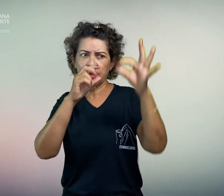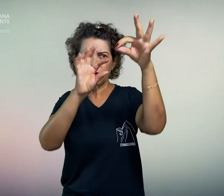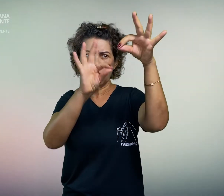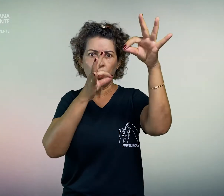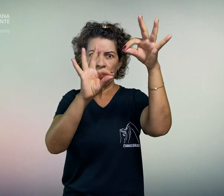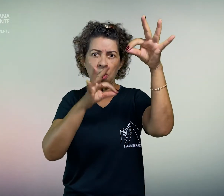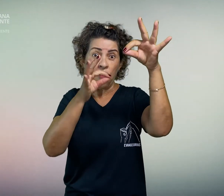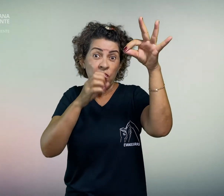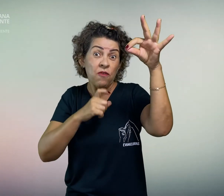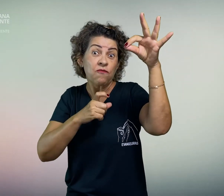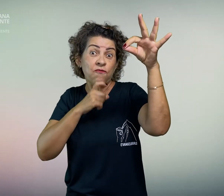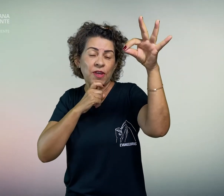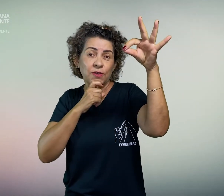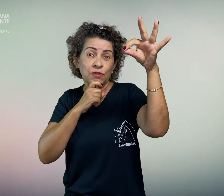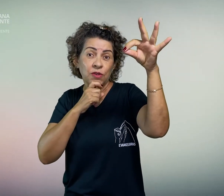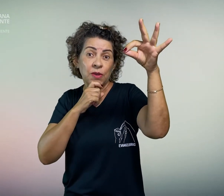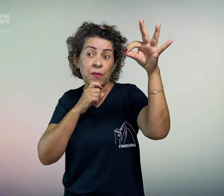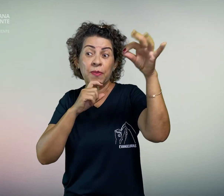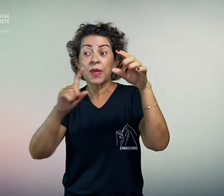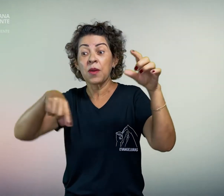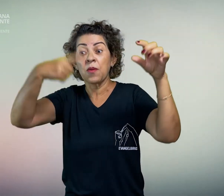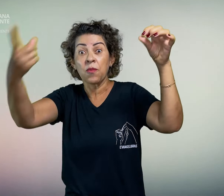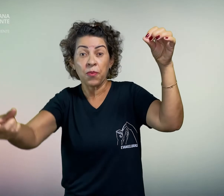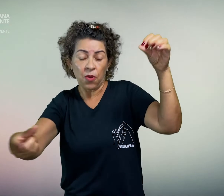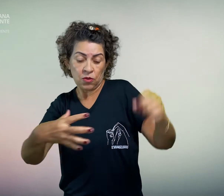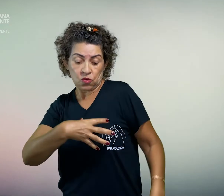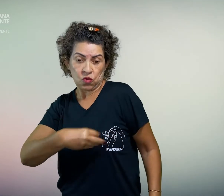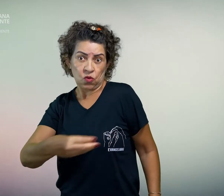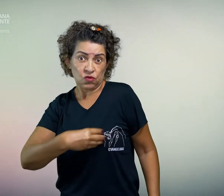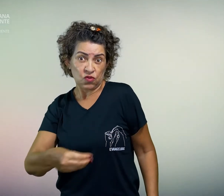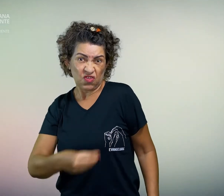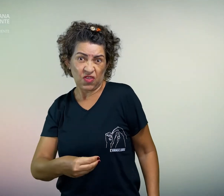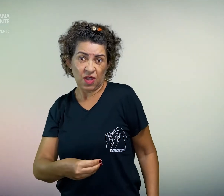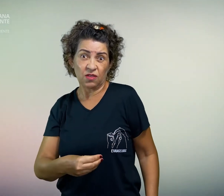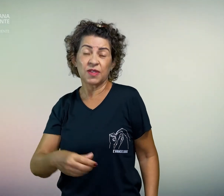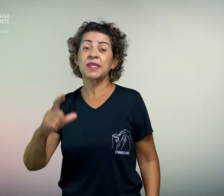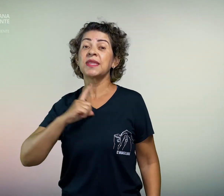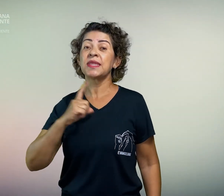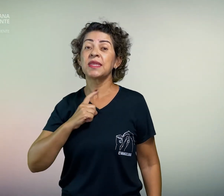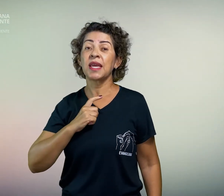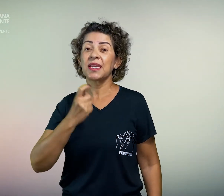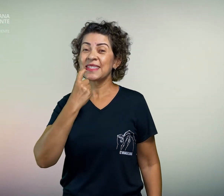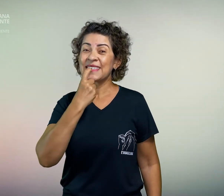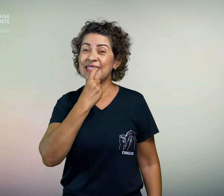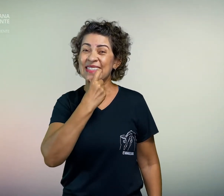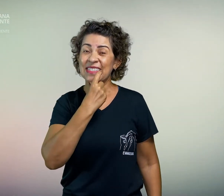Israel? Os pais comem uvas verdes e os dentes dos filhos